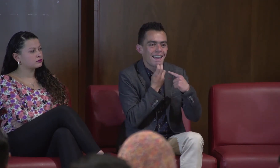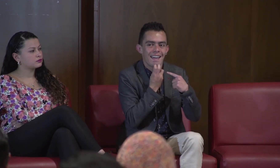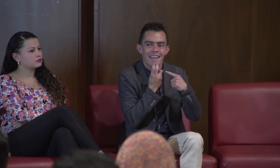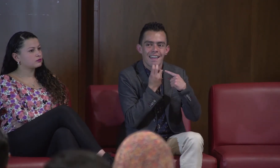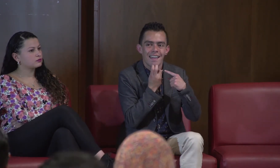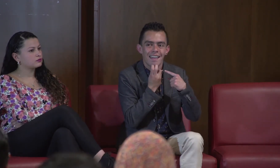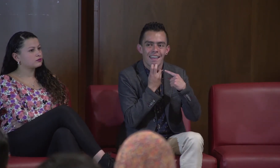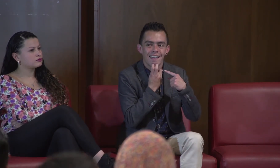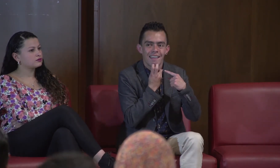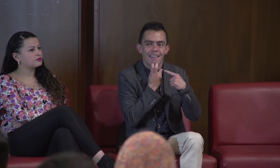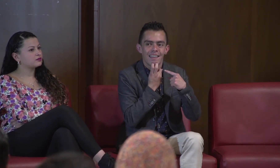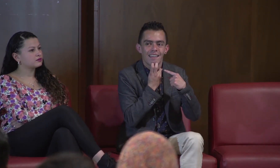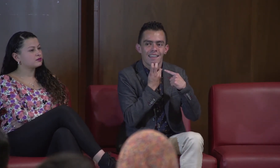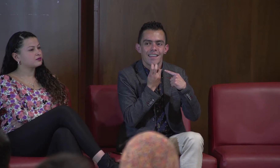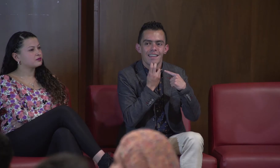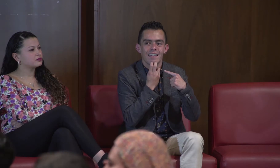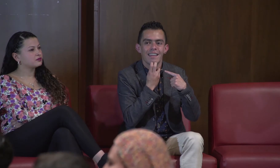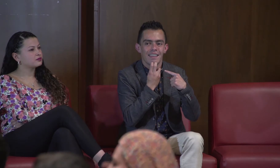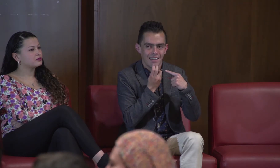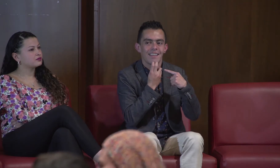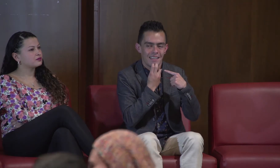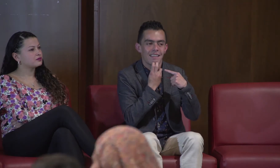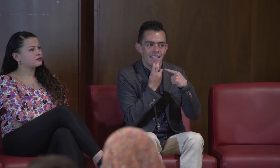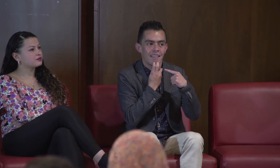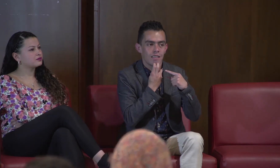regional, por ejemplo, la seña que utilizamos para hablar de la risa.